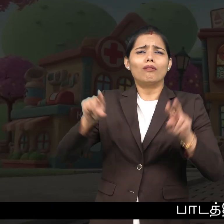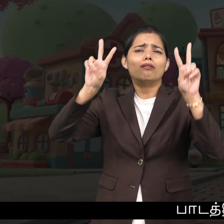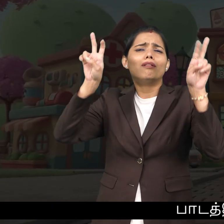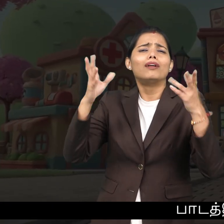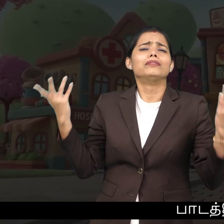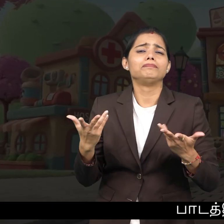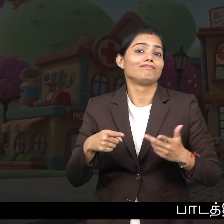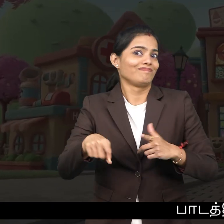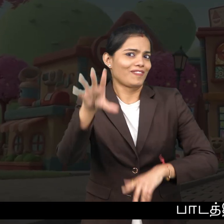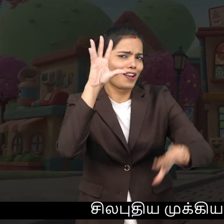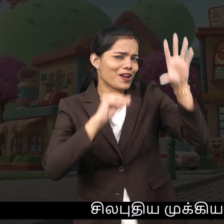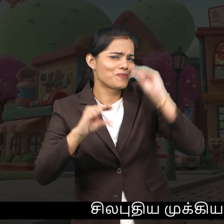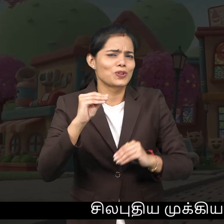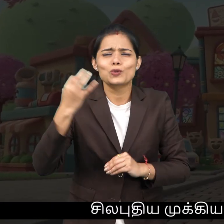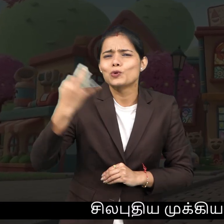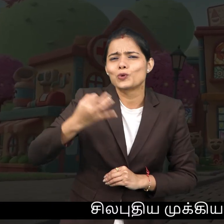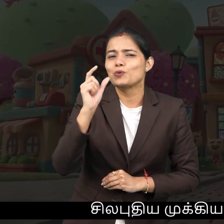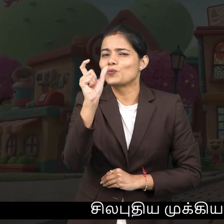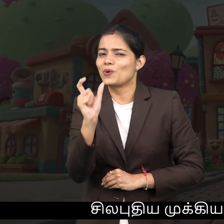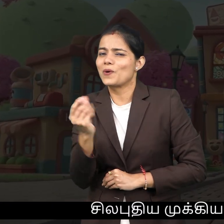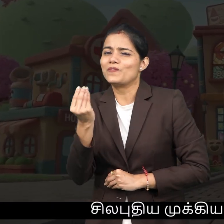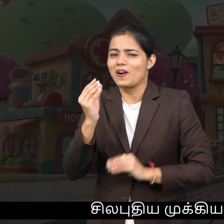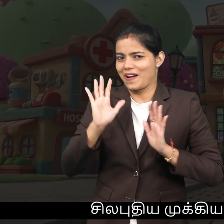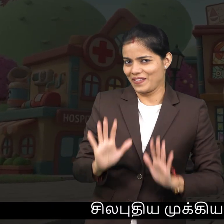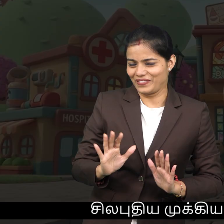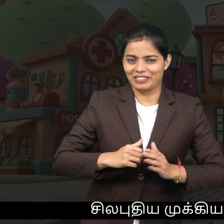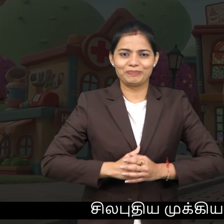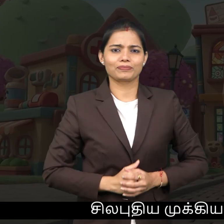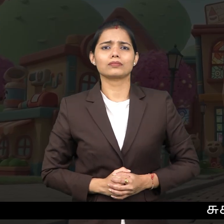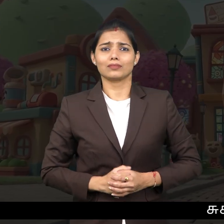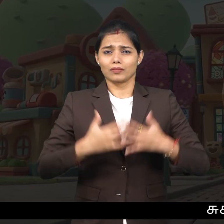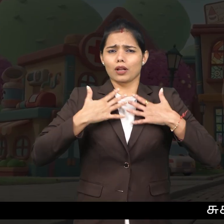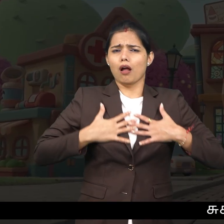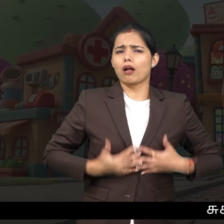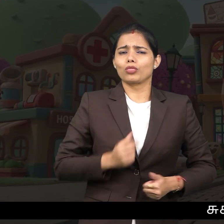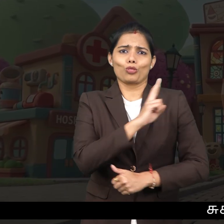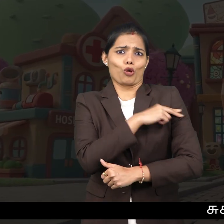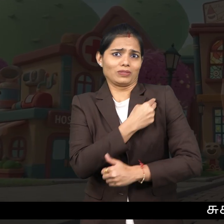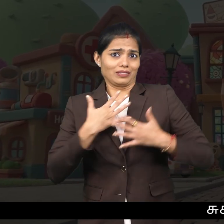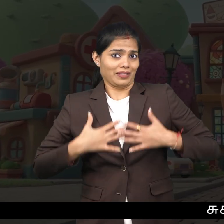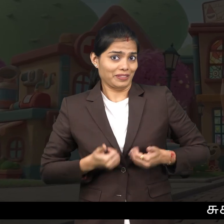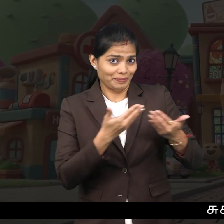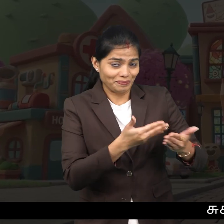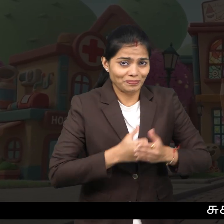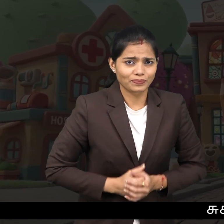பாடத்திற்குள் செல்லும் முன் சில புதிய முக்கிய சொற்களை கற்றுக்கொள்ளலாம். சுகாதார சேவைகள்,